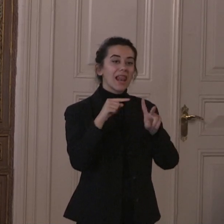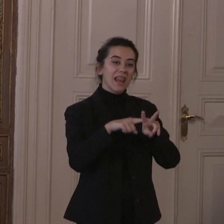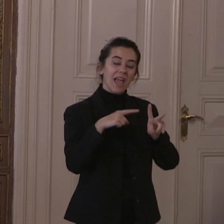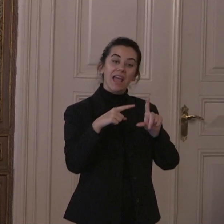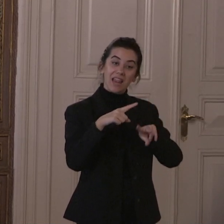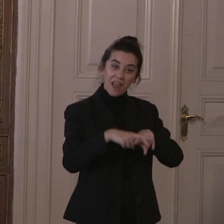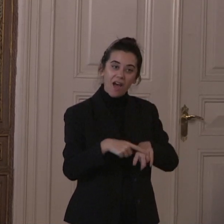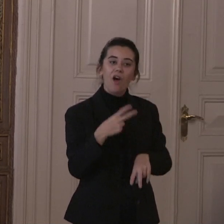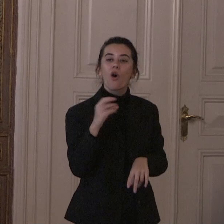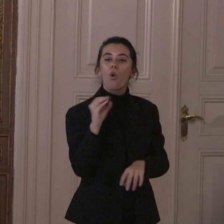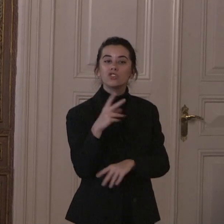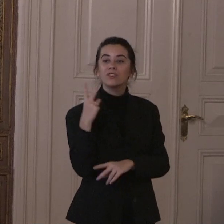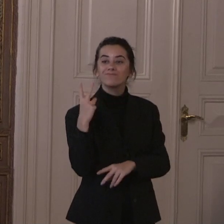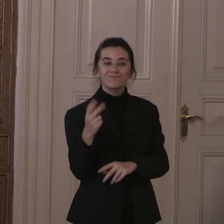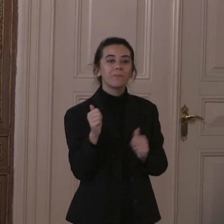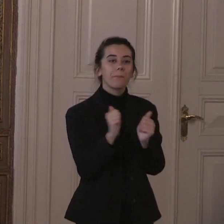birlikte onun daveti üzerine.